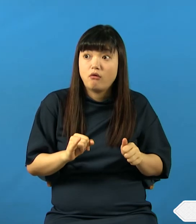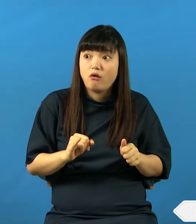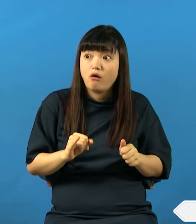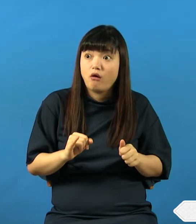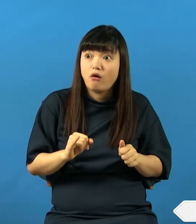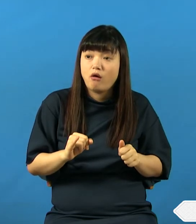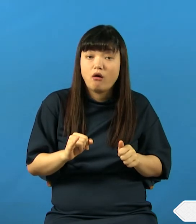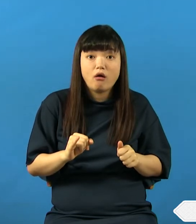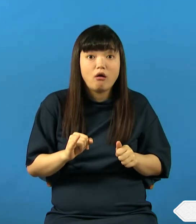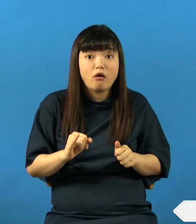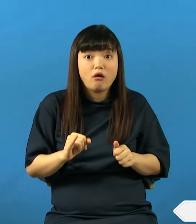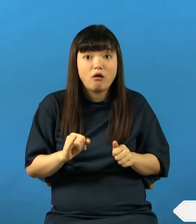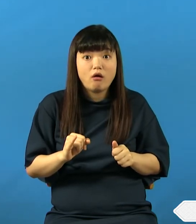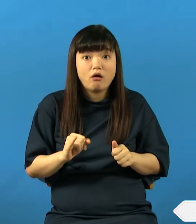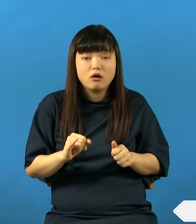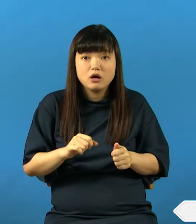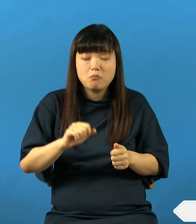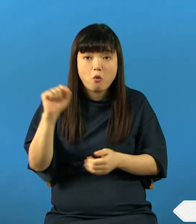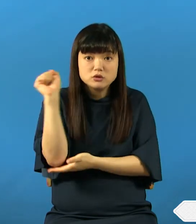합니다.